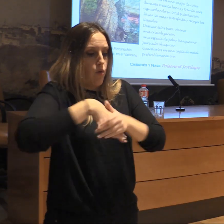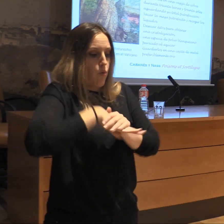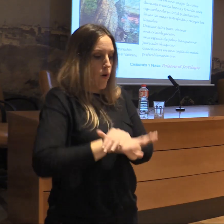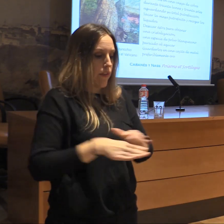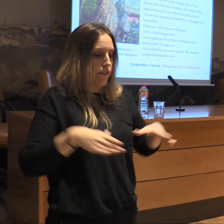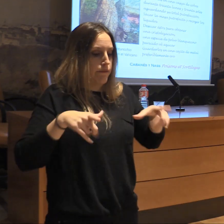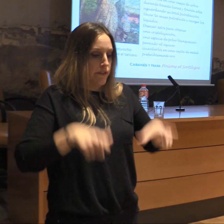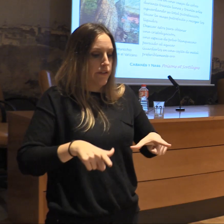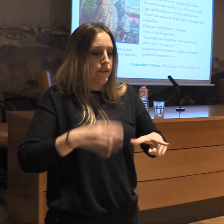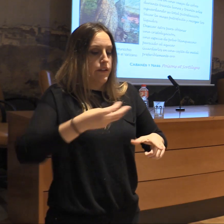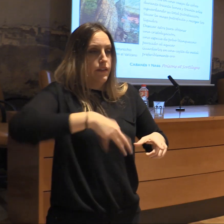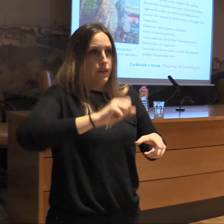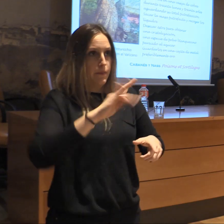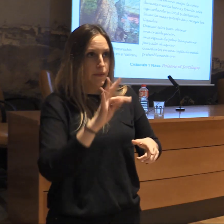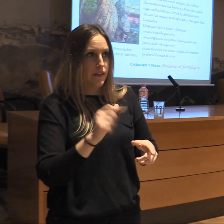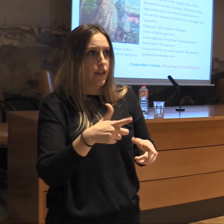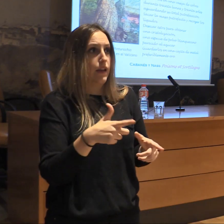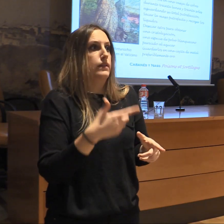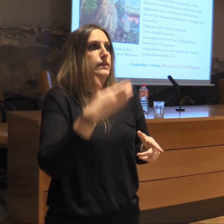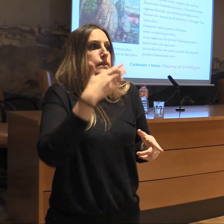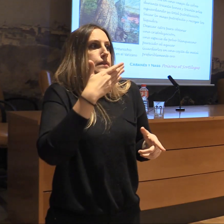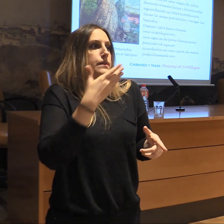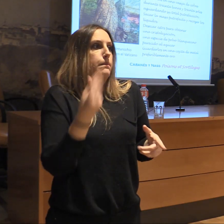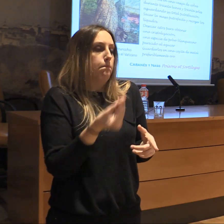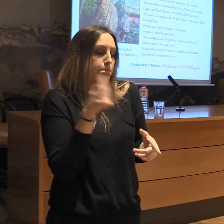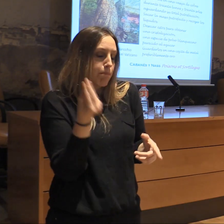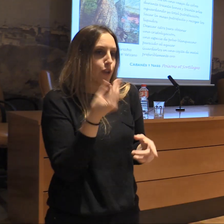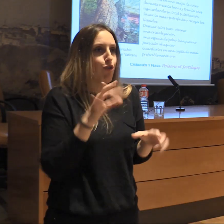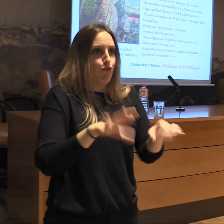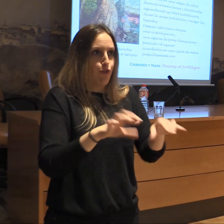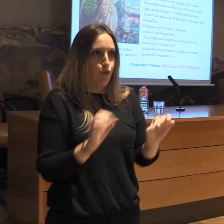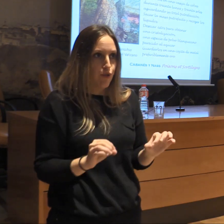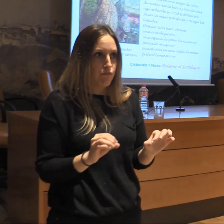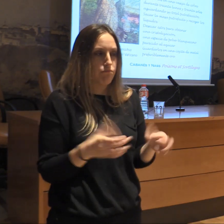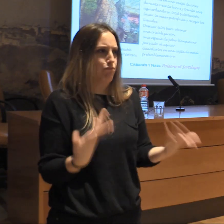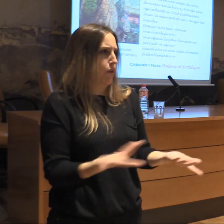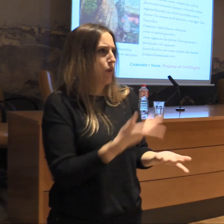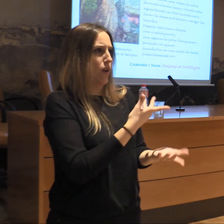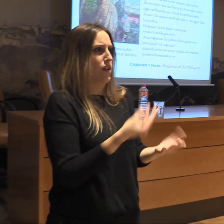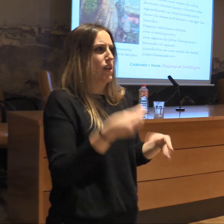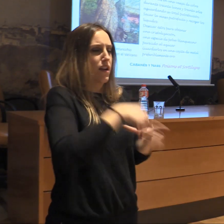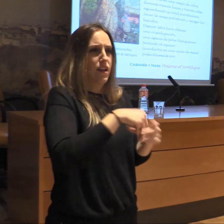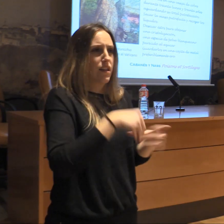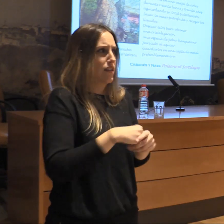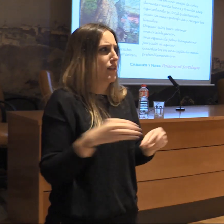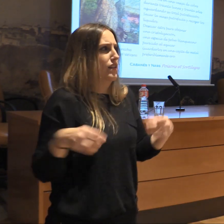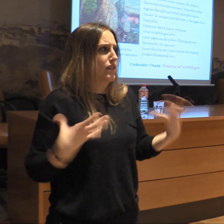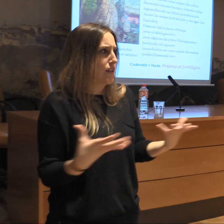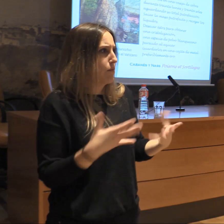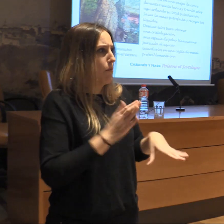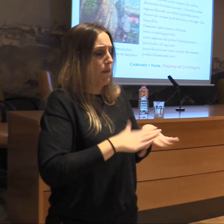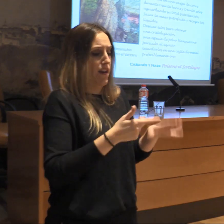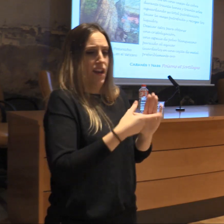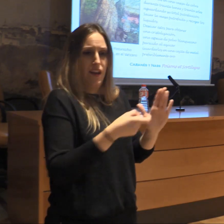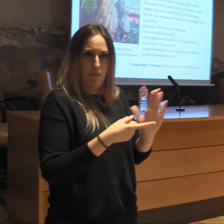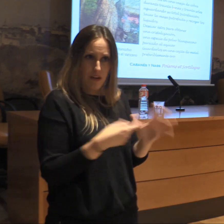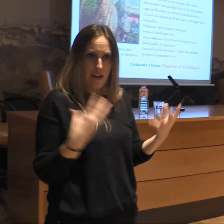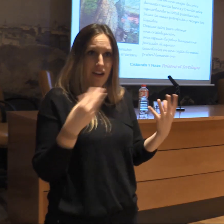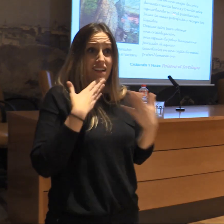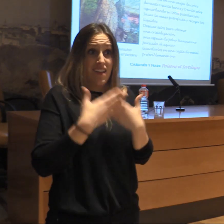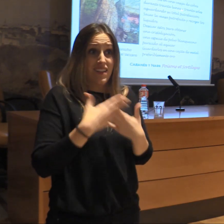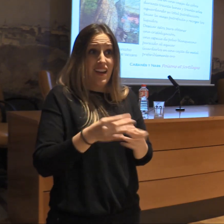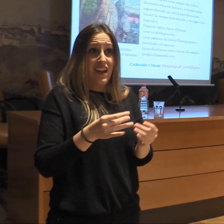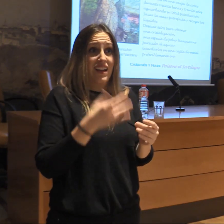Bueno, el ingrediente activo, obviamente aquí, aparte de otras sustancias tóxicas, pero que se eliminarían con la